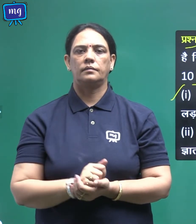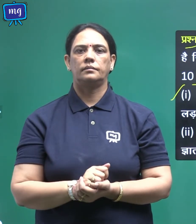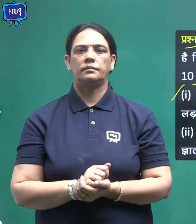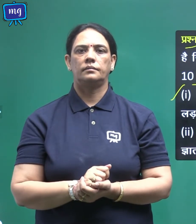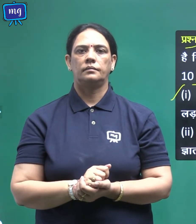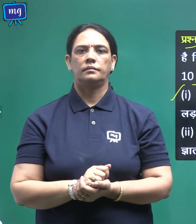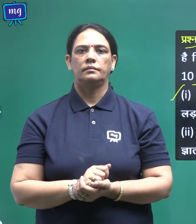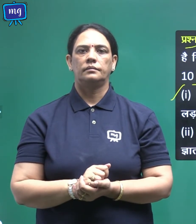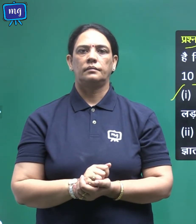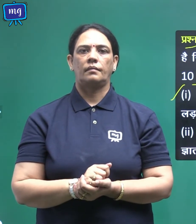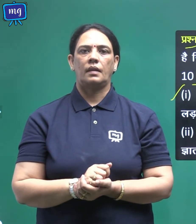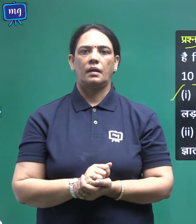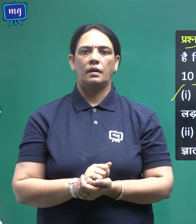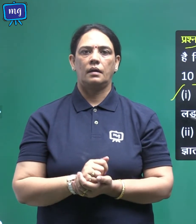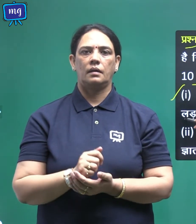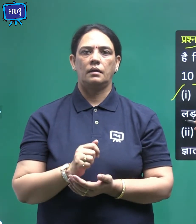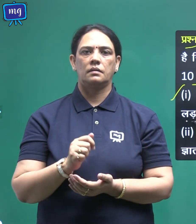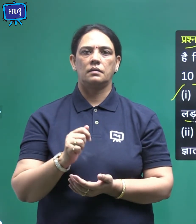संख्या का